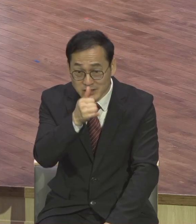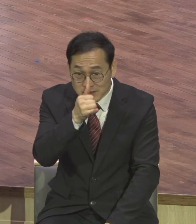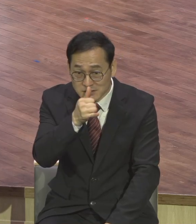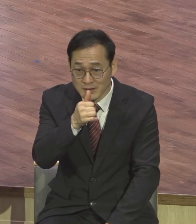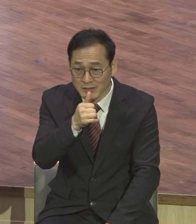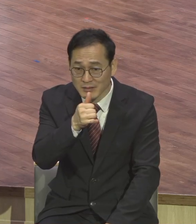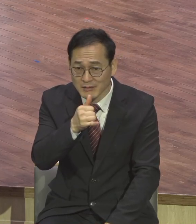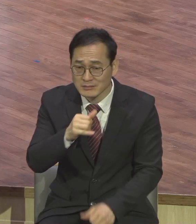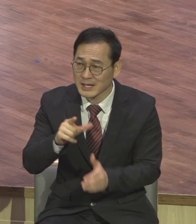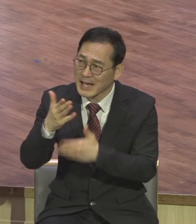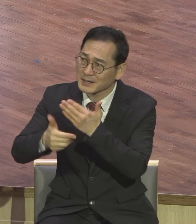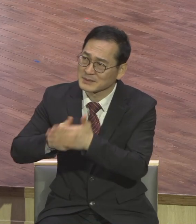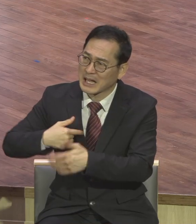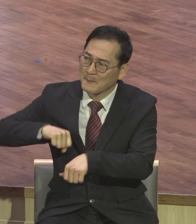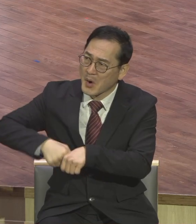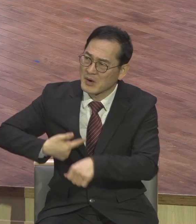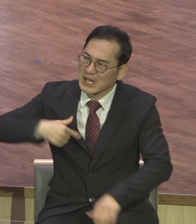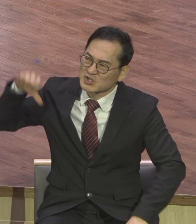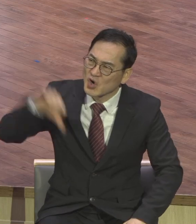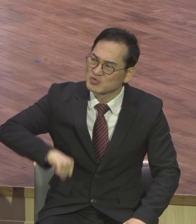일급이에요.